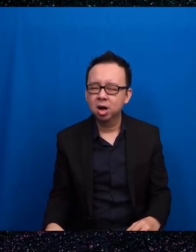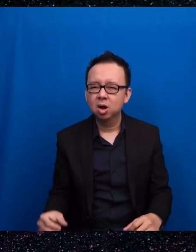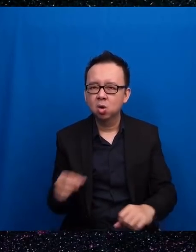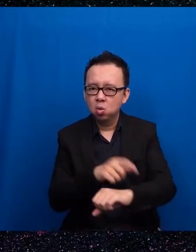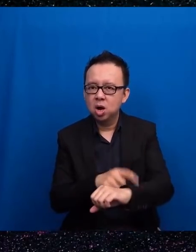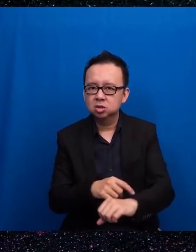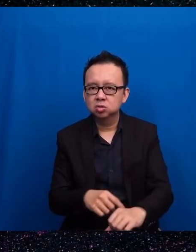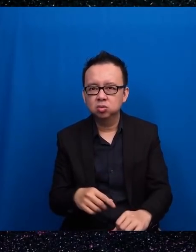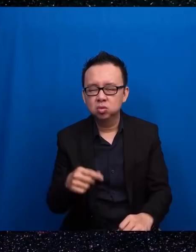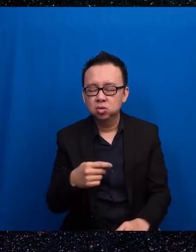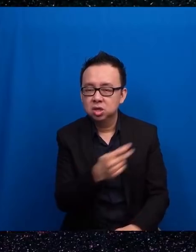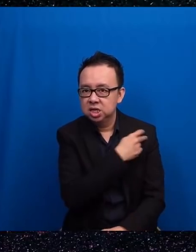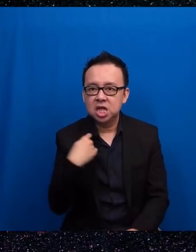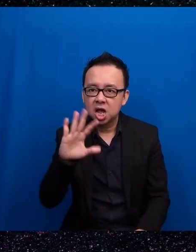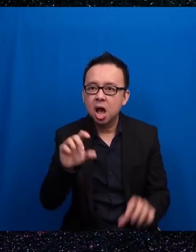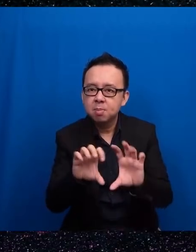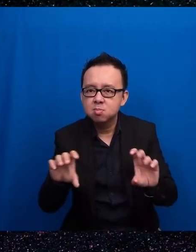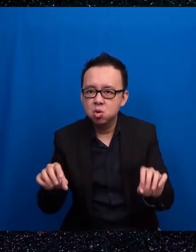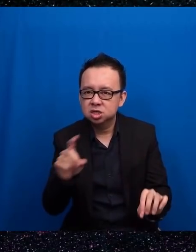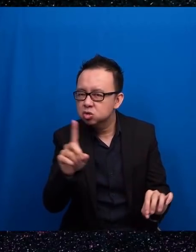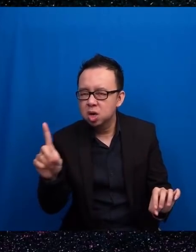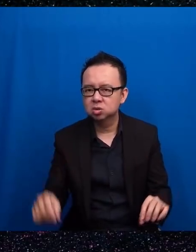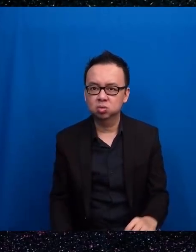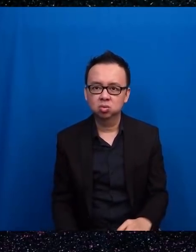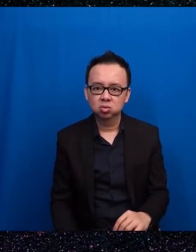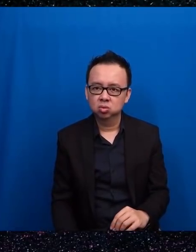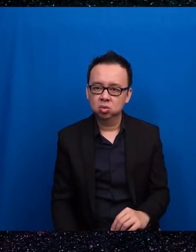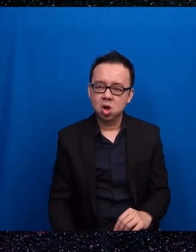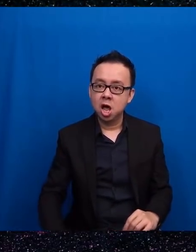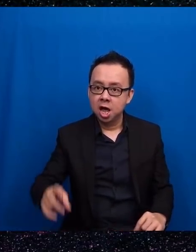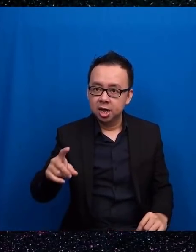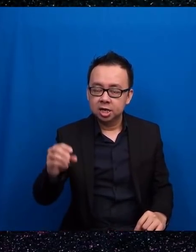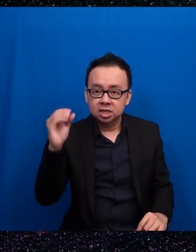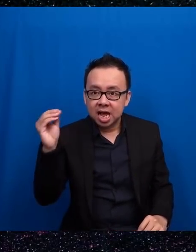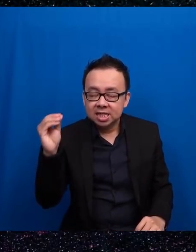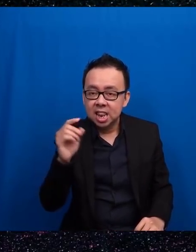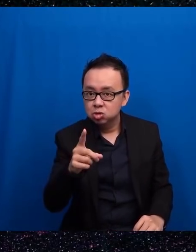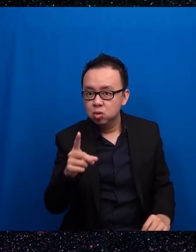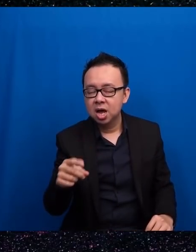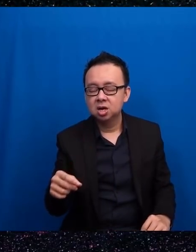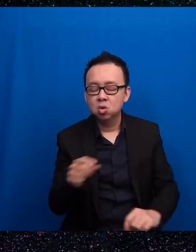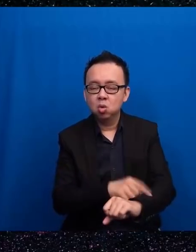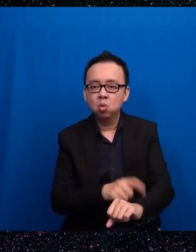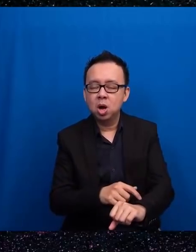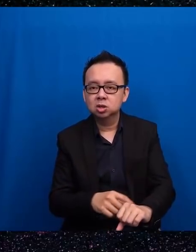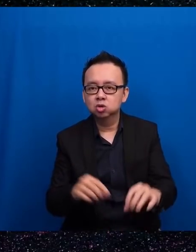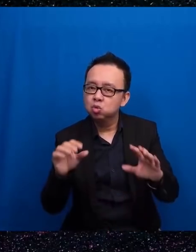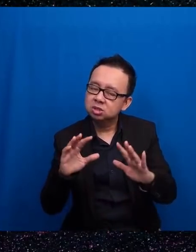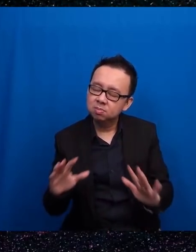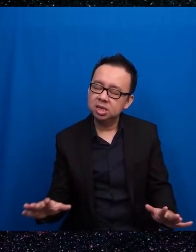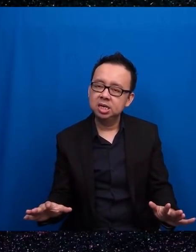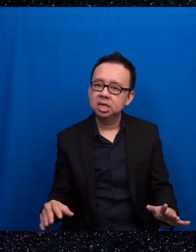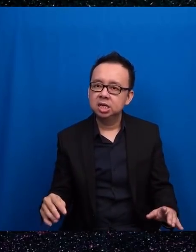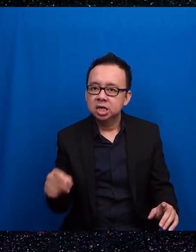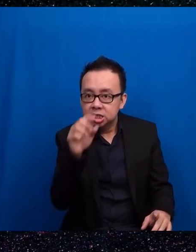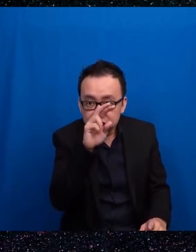ketika kita tidak berbuat sesuatu. Nantikan Tuhan, justru di waktu semuanya sepi, temukan